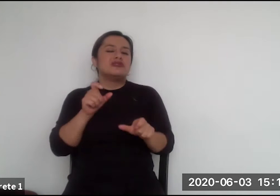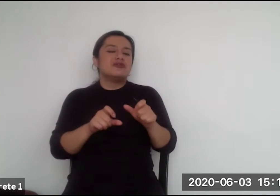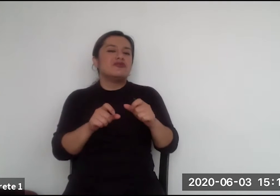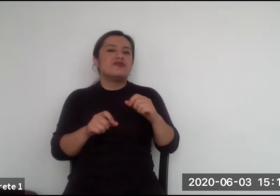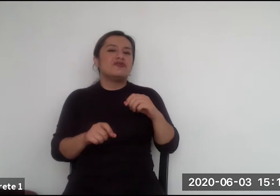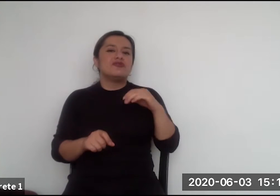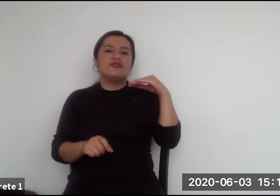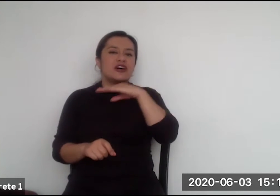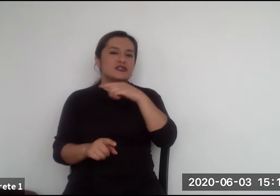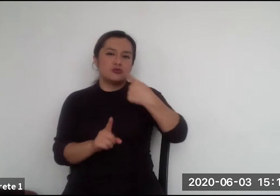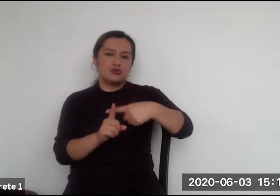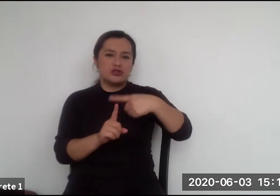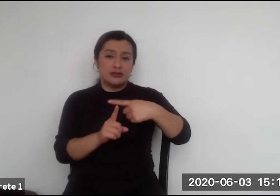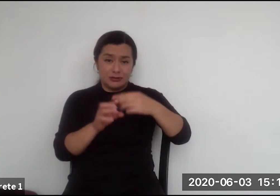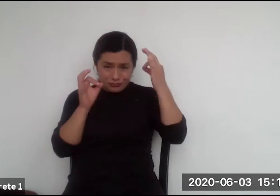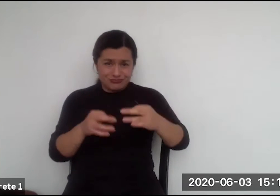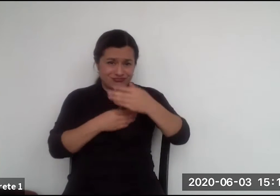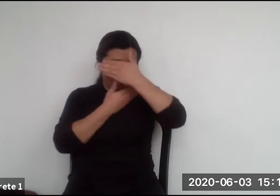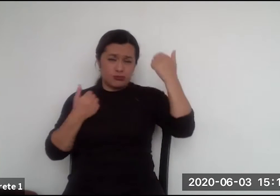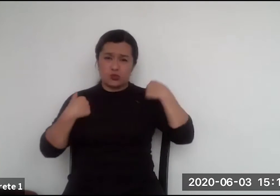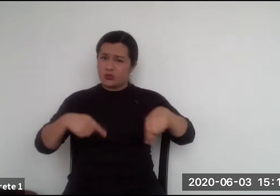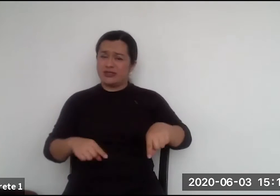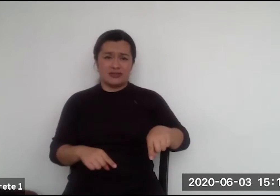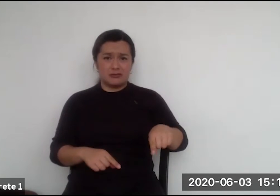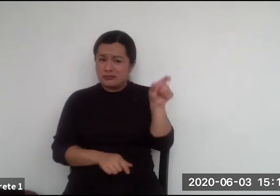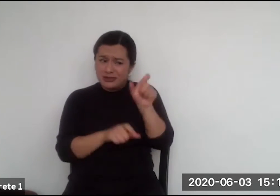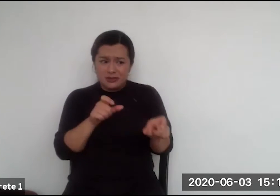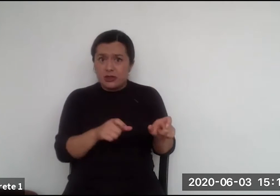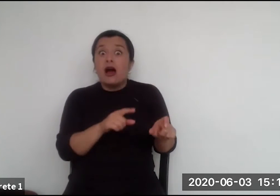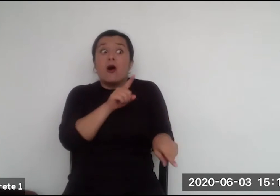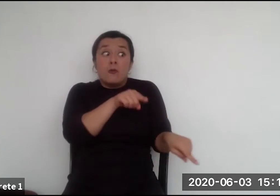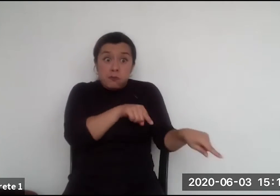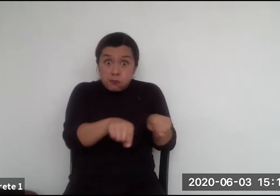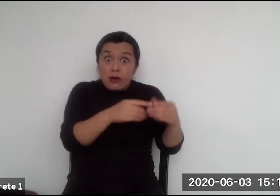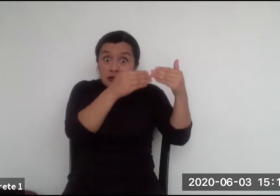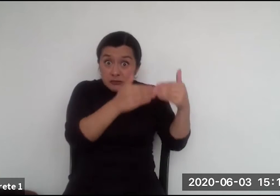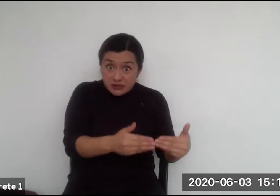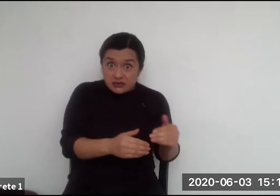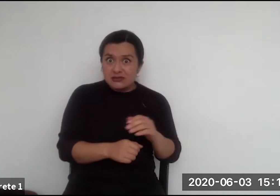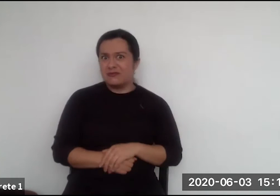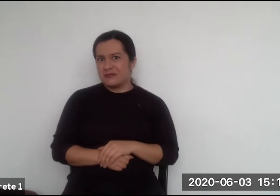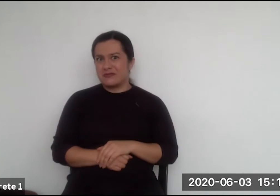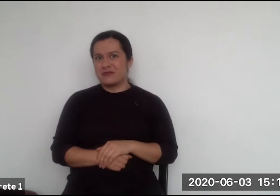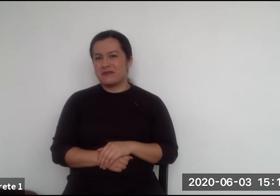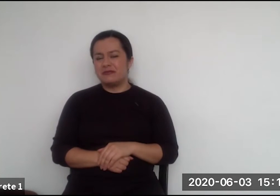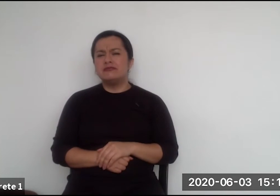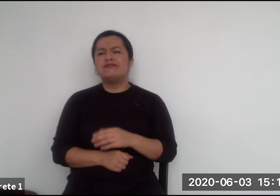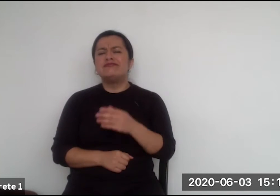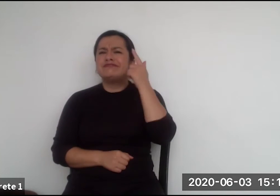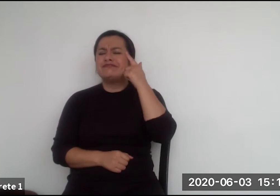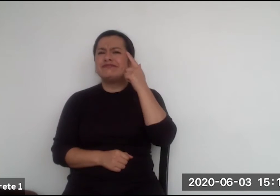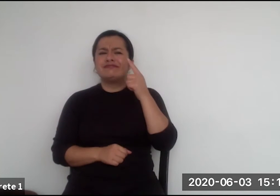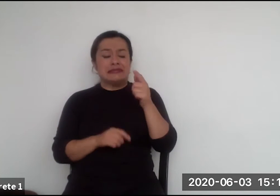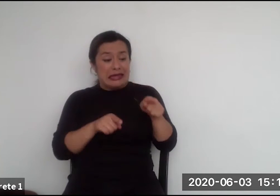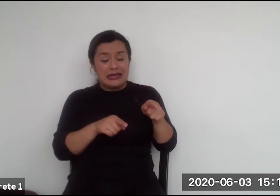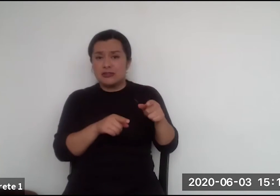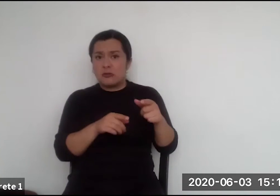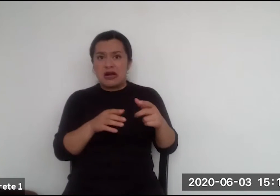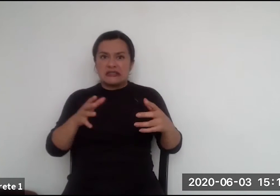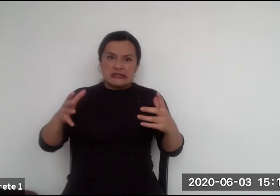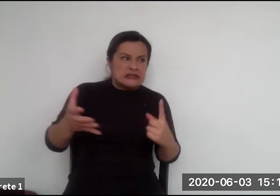solo confinamientos físicos, son los confinamientos sociales más violentos y crueles